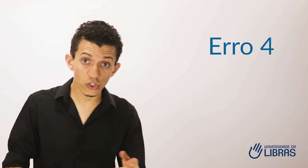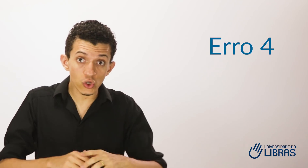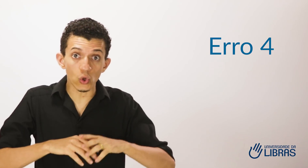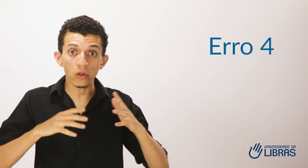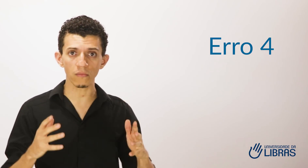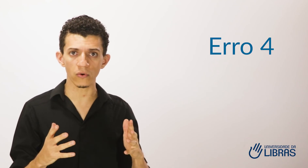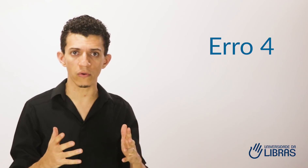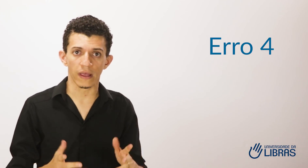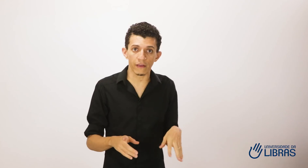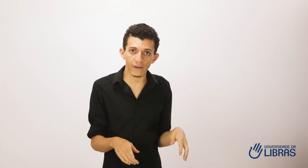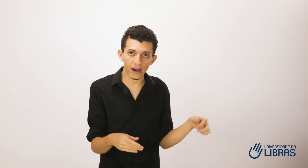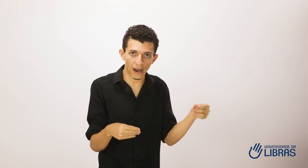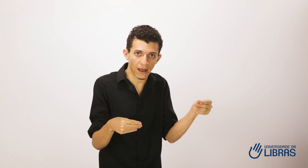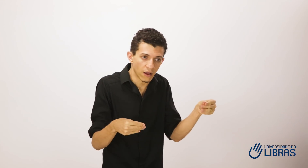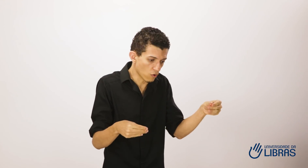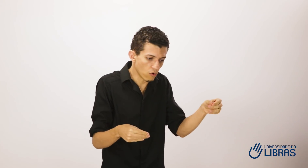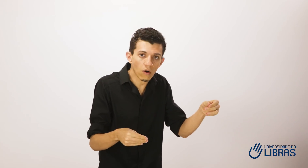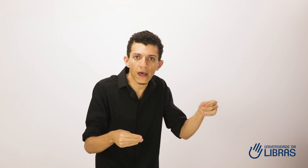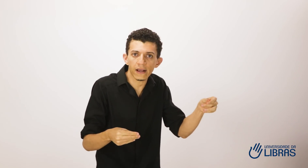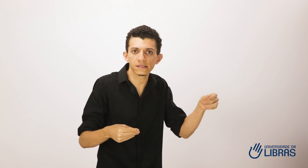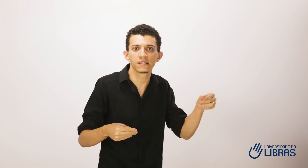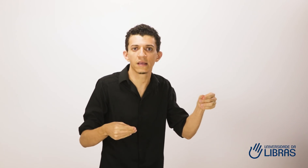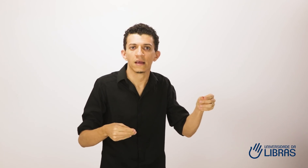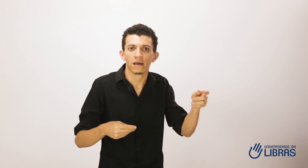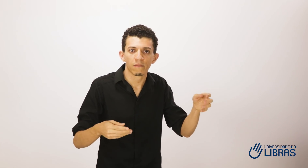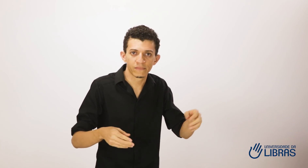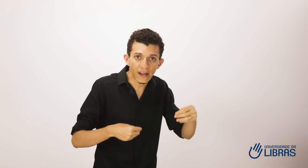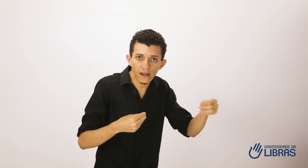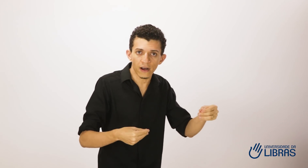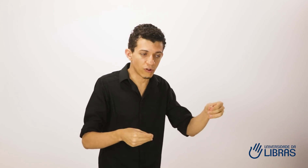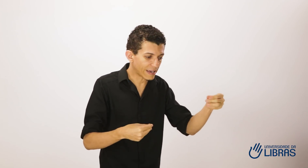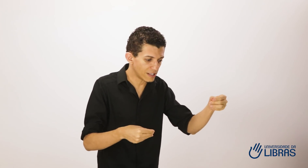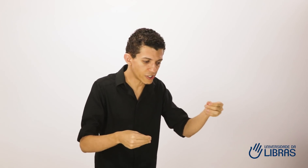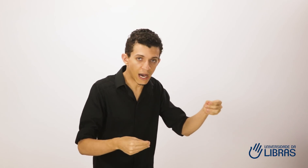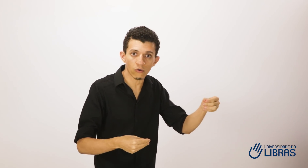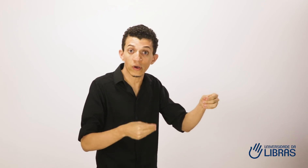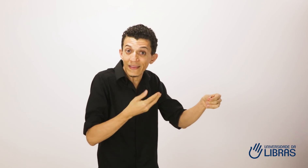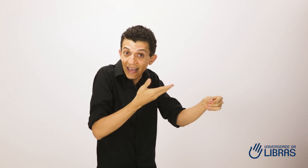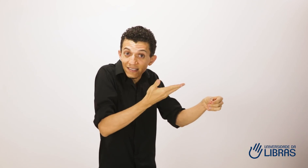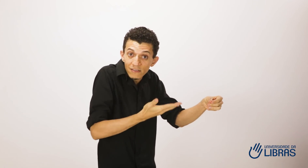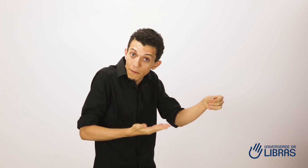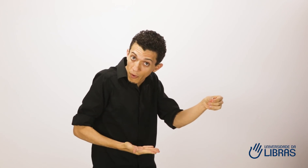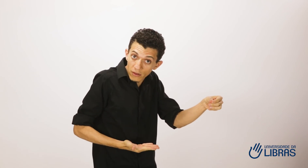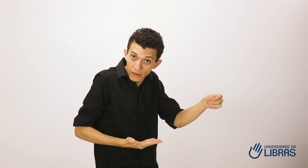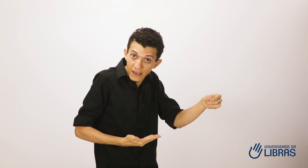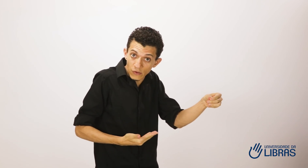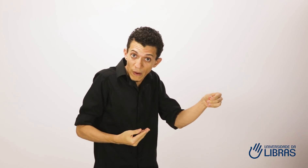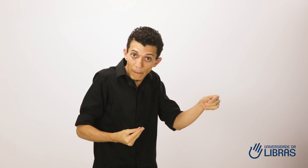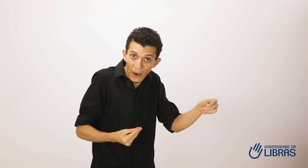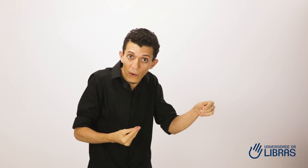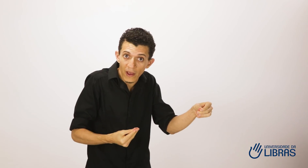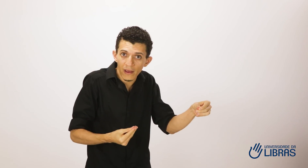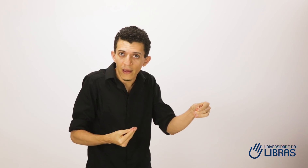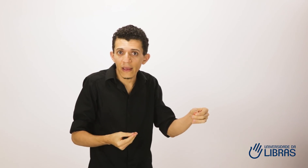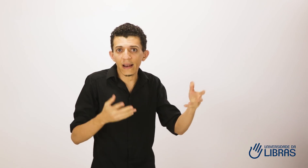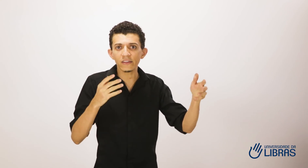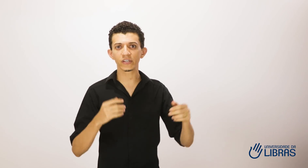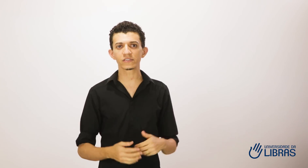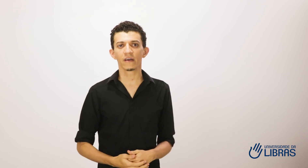de todo mundo e ficar lá com um colega assim, treinando aquele diálogo que está escrito em português no papel. E além disso,